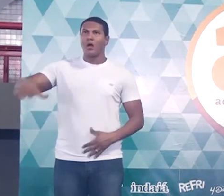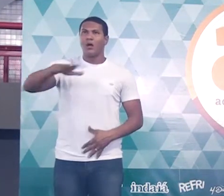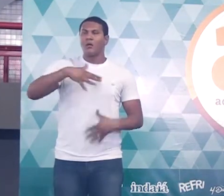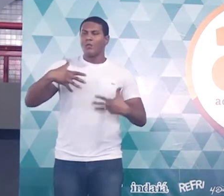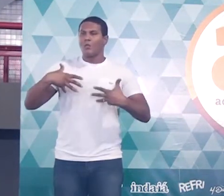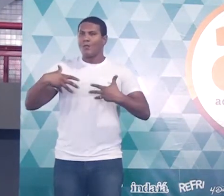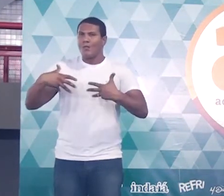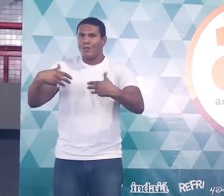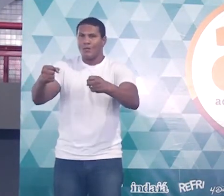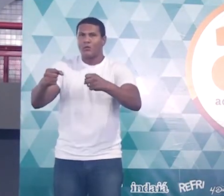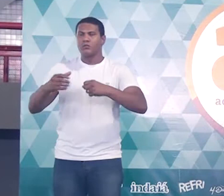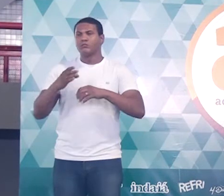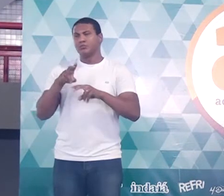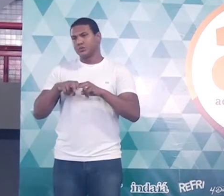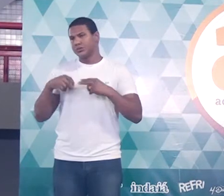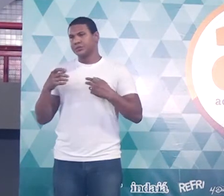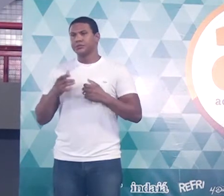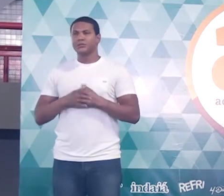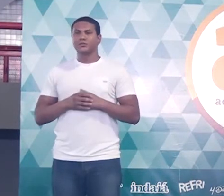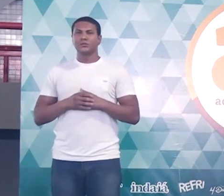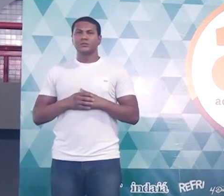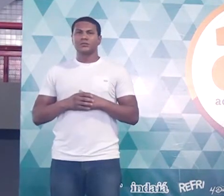temperatura humana, ela é